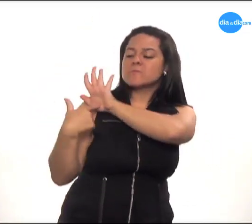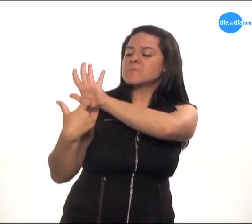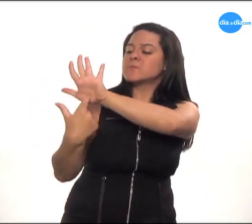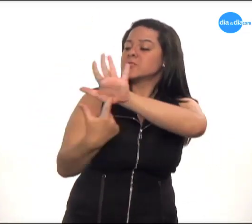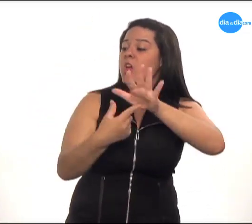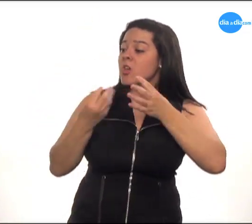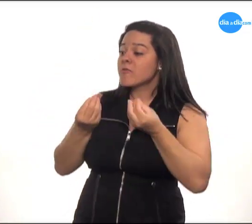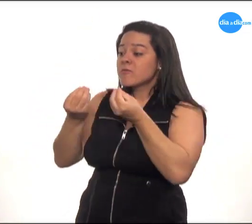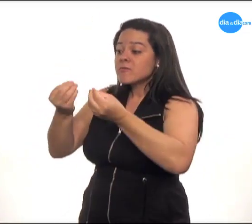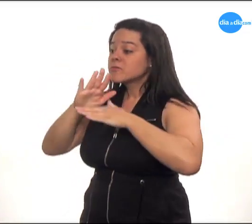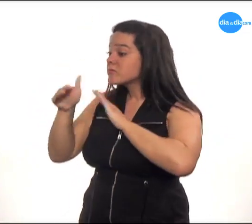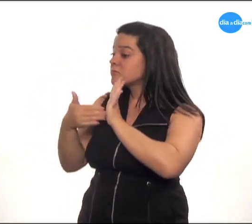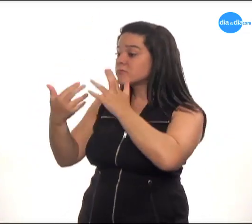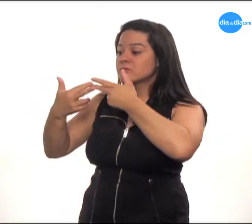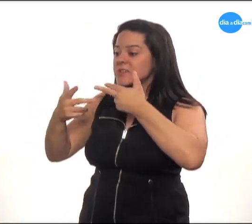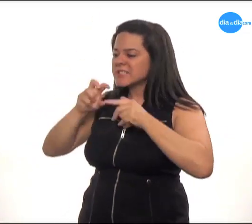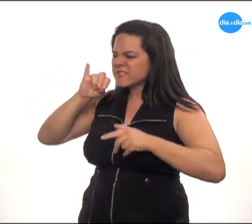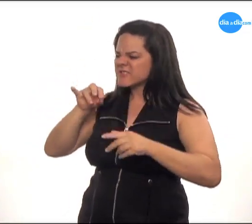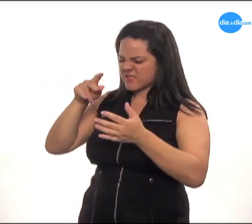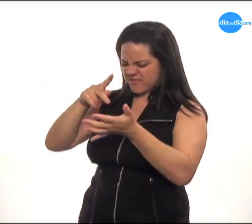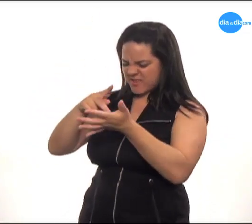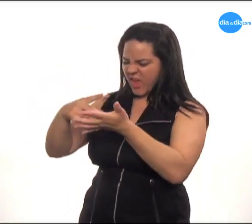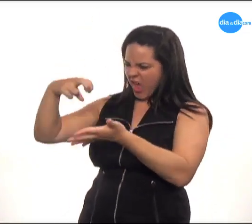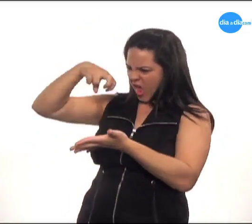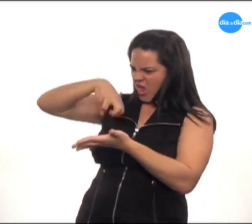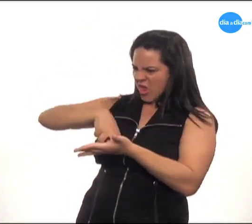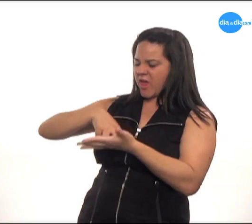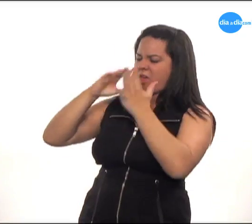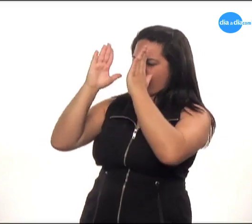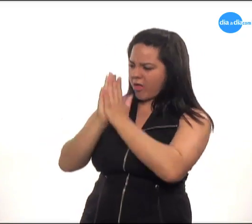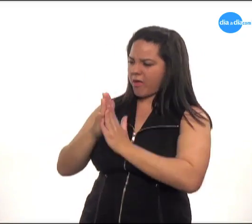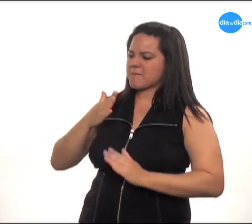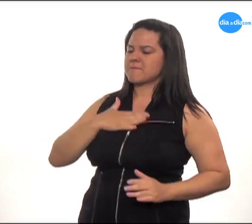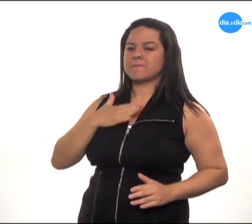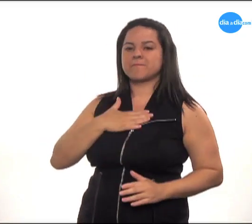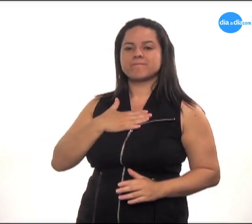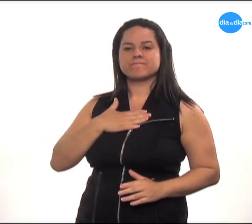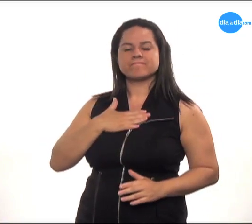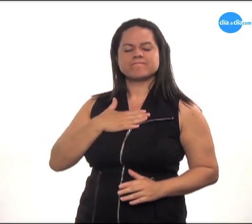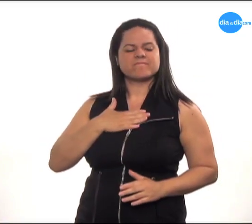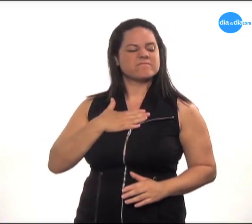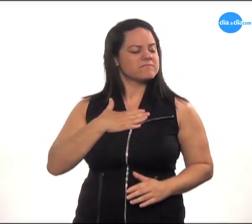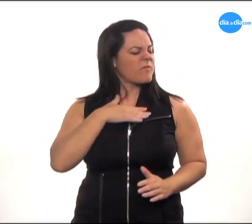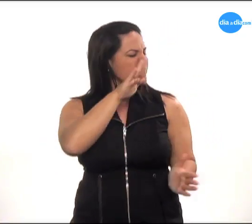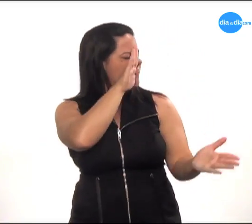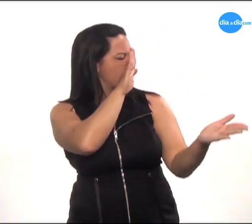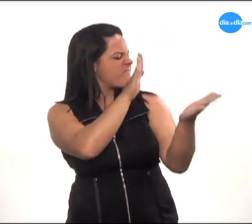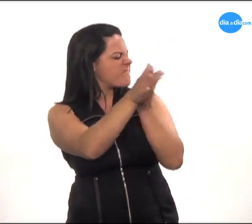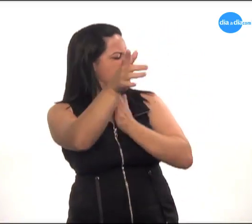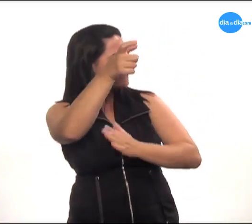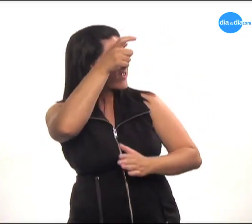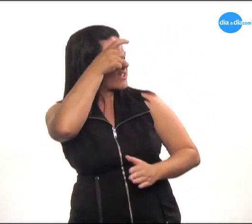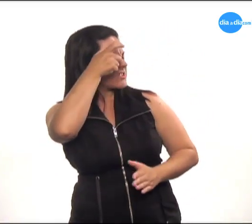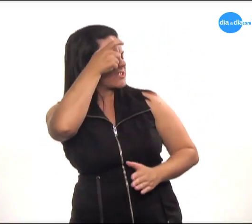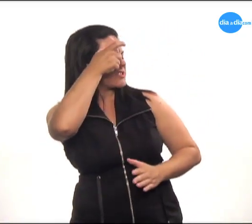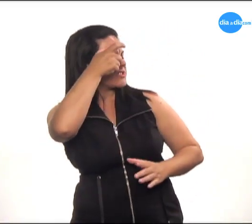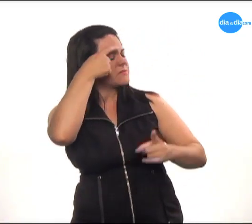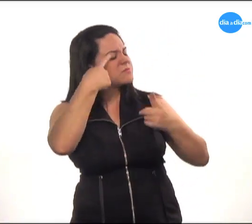lhe darei tudo isso se você se ajoelhar e me adorar. E Jesus respondeu: Vá embora, Satanás, as